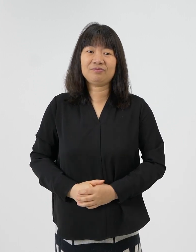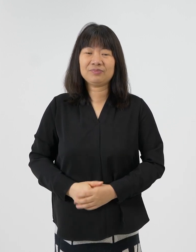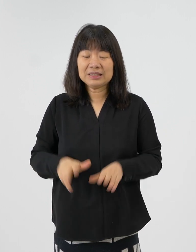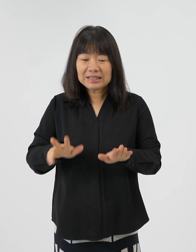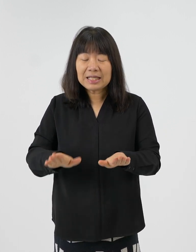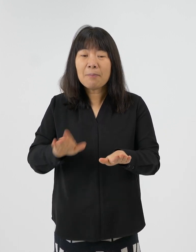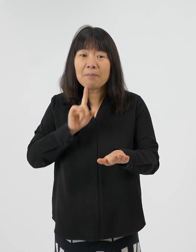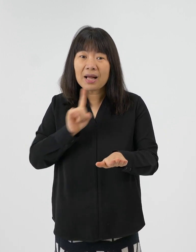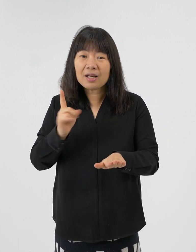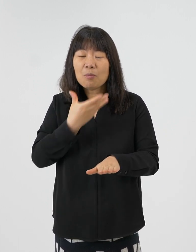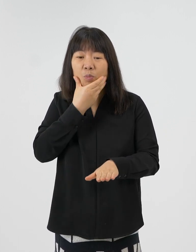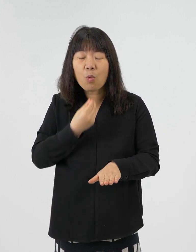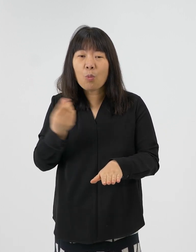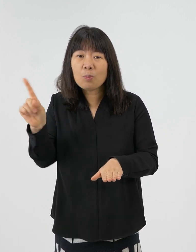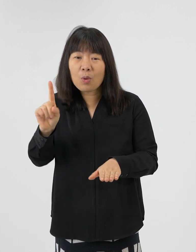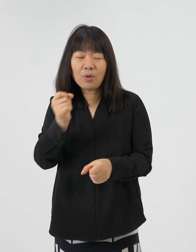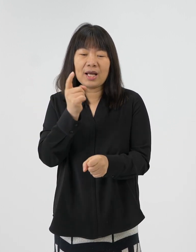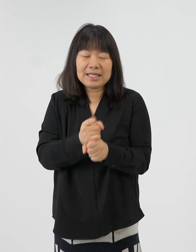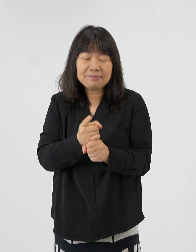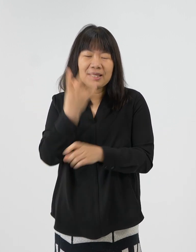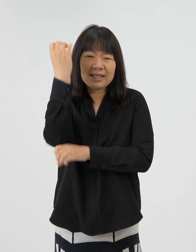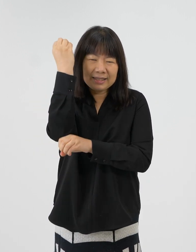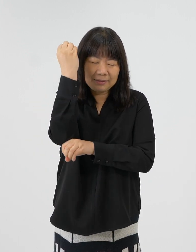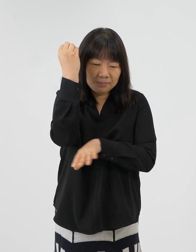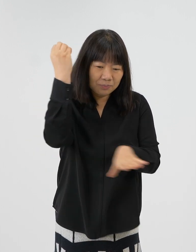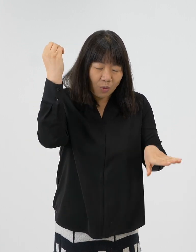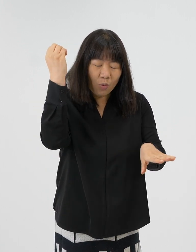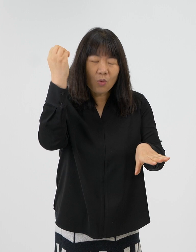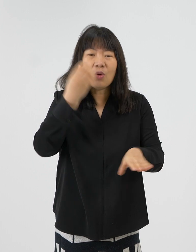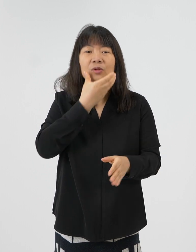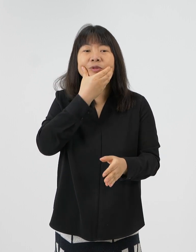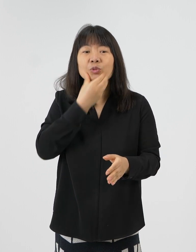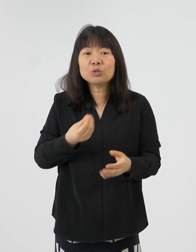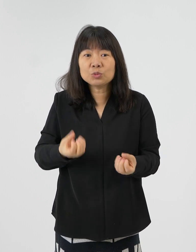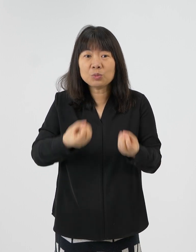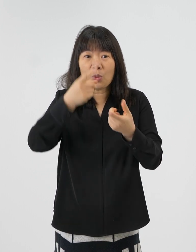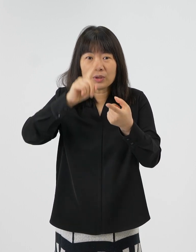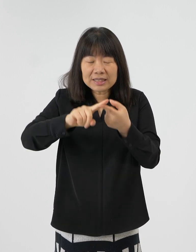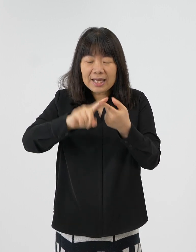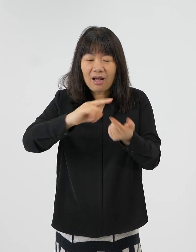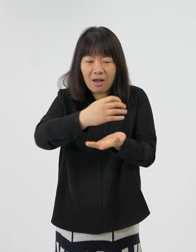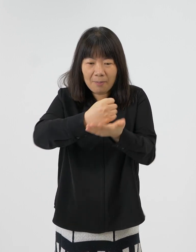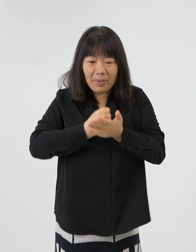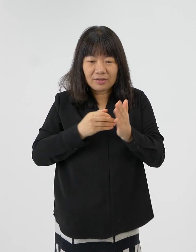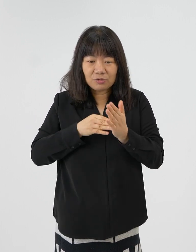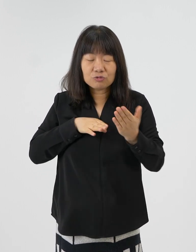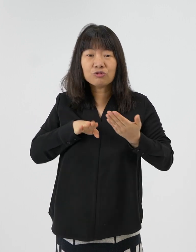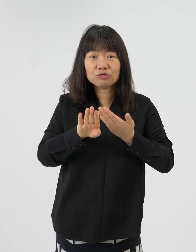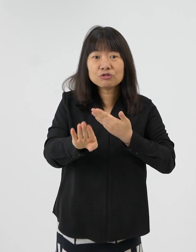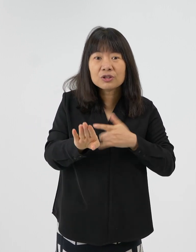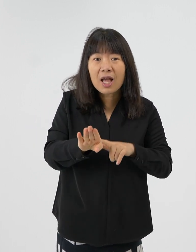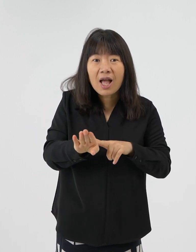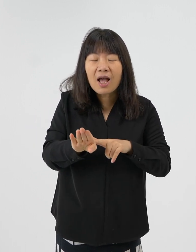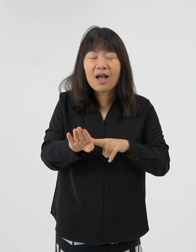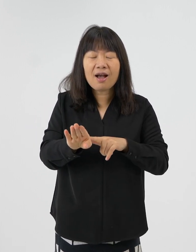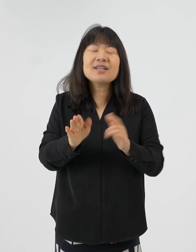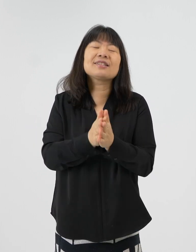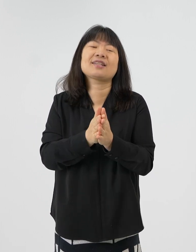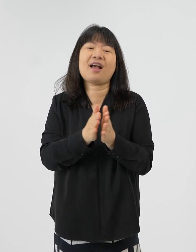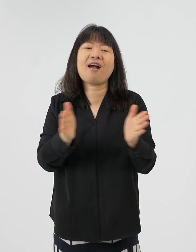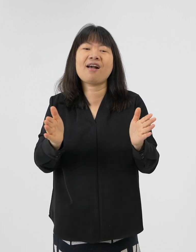복은 이미 뭔가를 근본적인 축복을 전제하고 시작하는